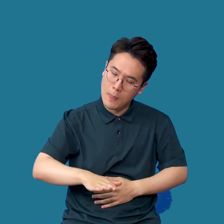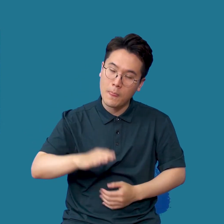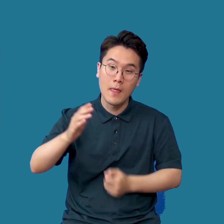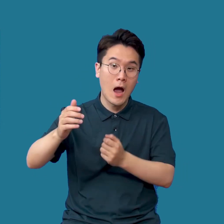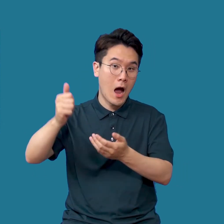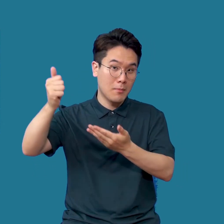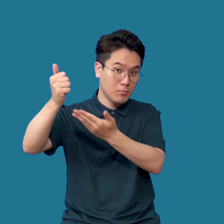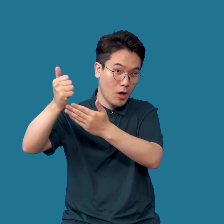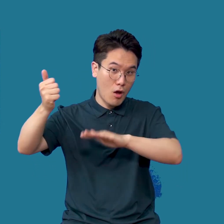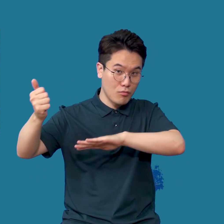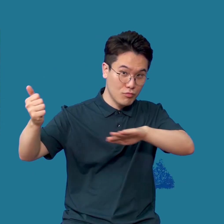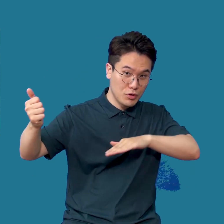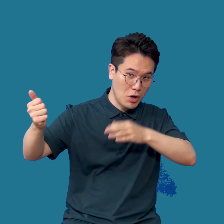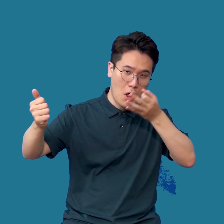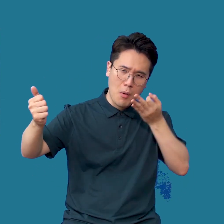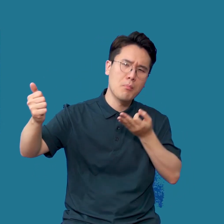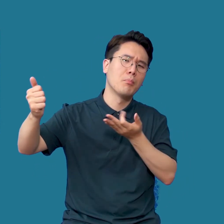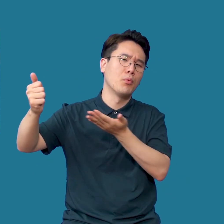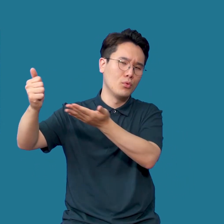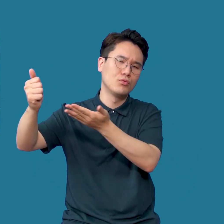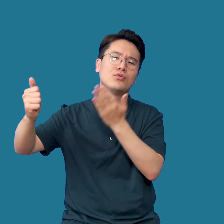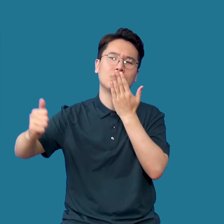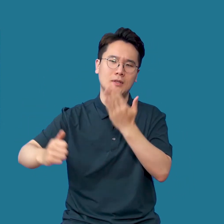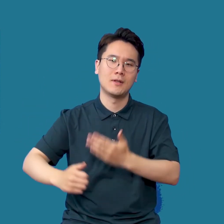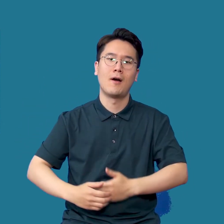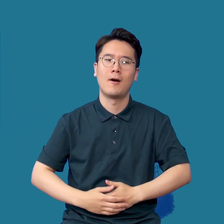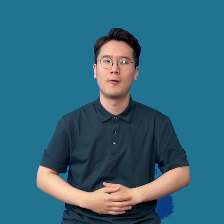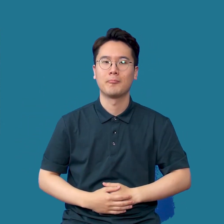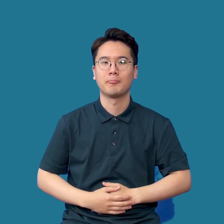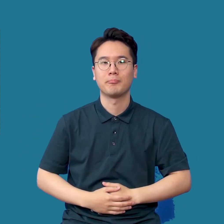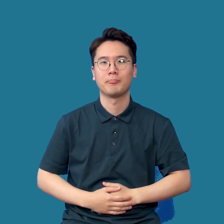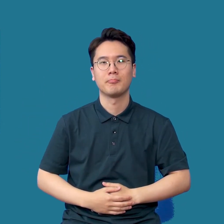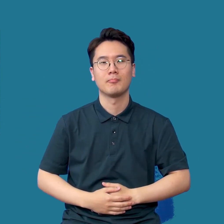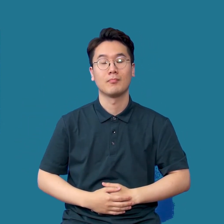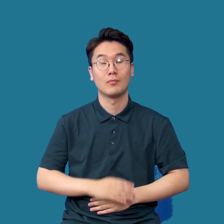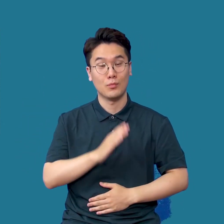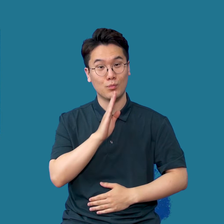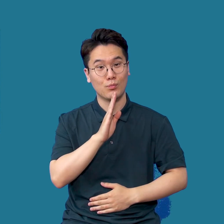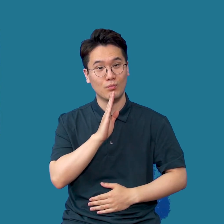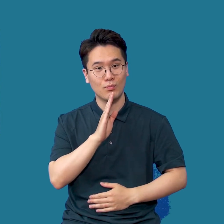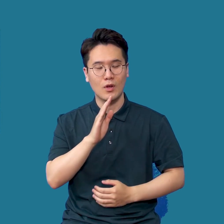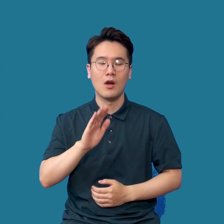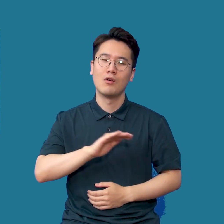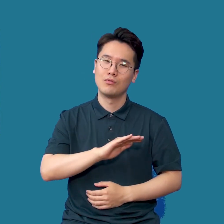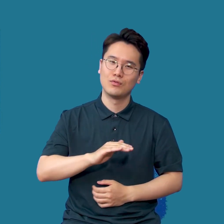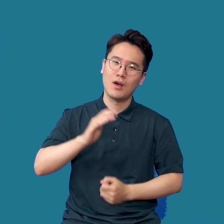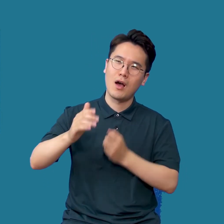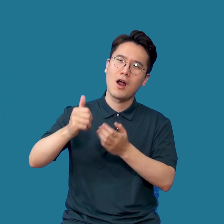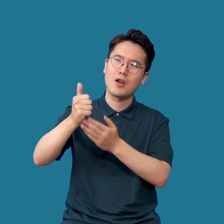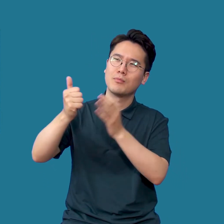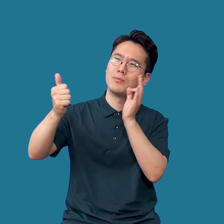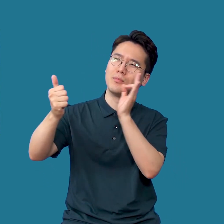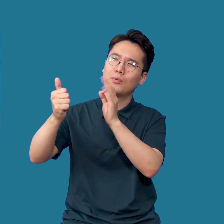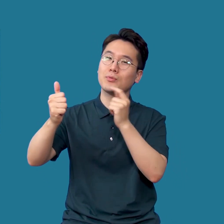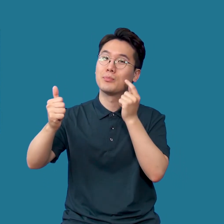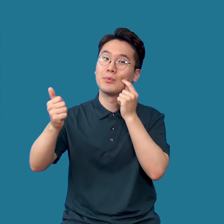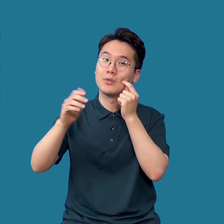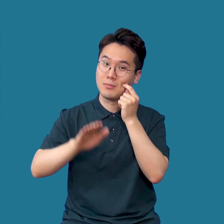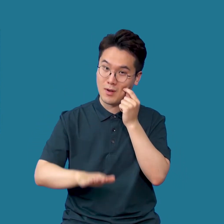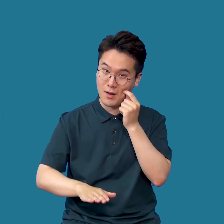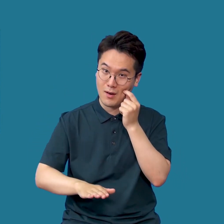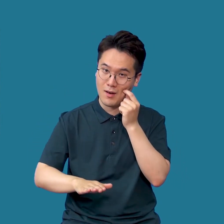수는 있다. 정말 그렇지 않습니까? 우리는 하나님을 볼 수는 없지만 하나님께